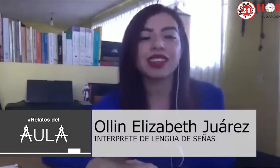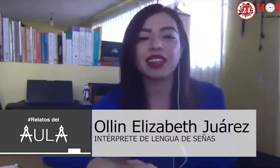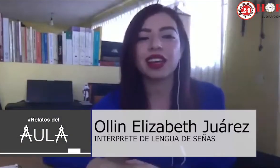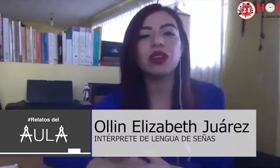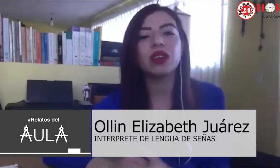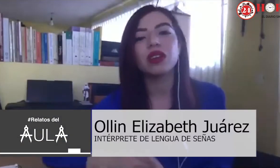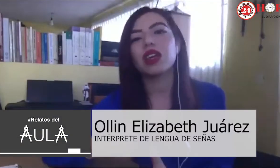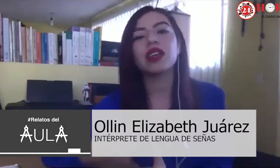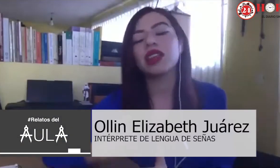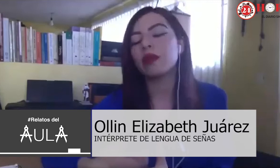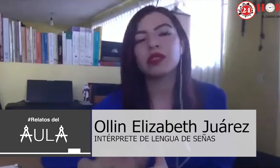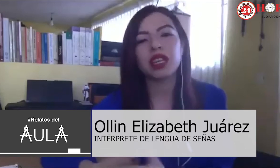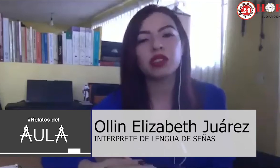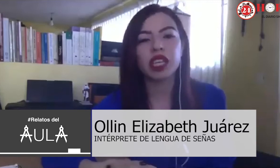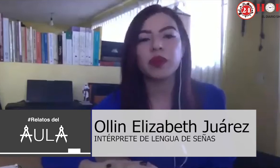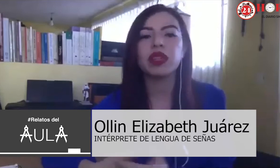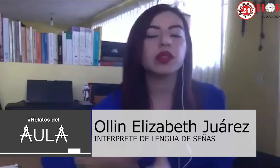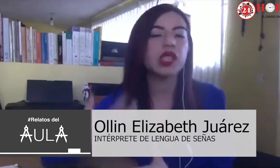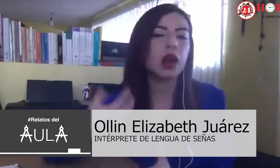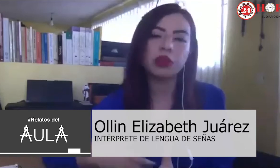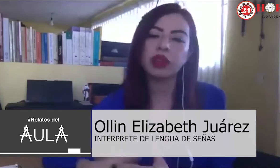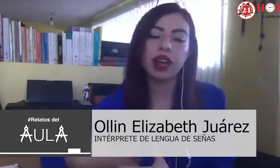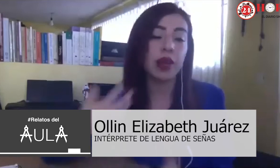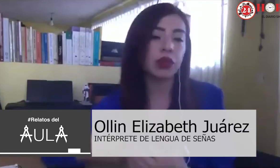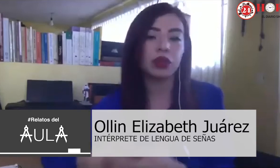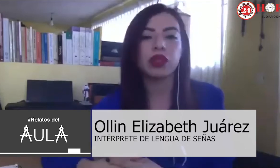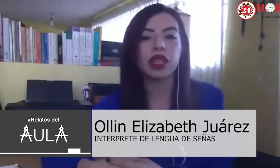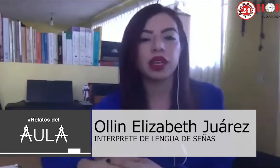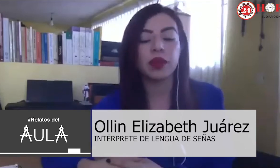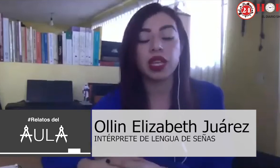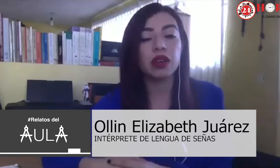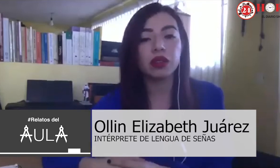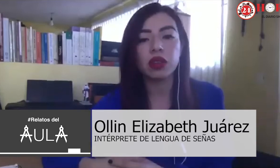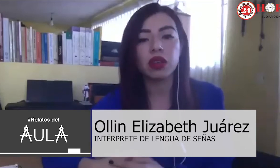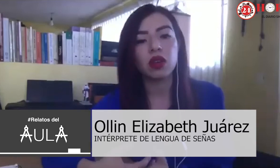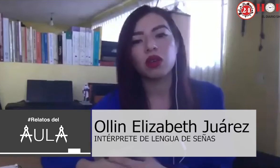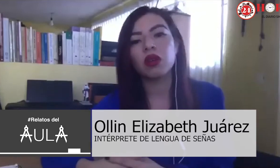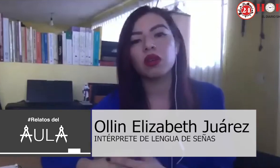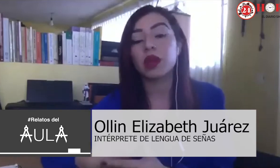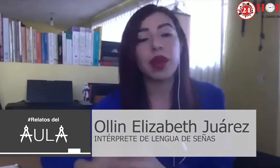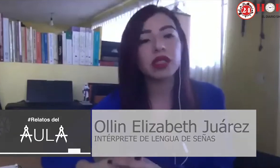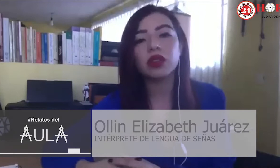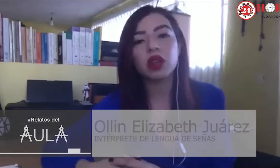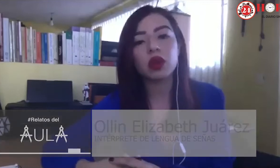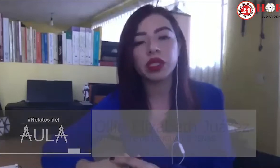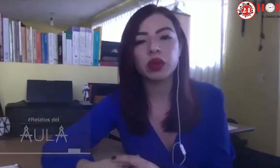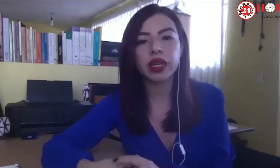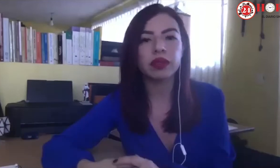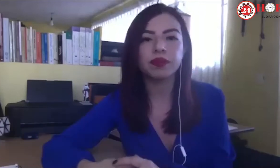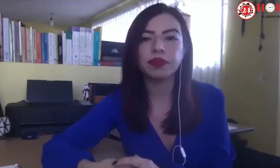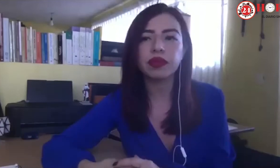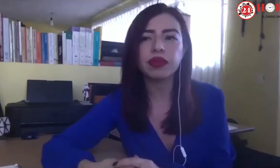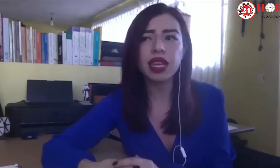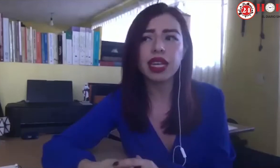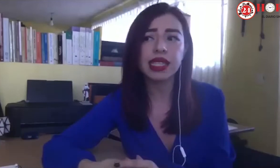ha rescatado, o sea, estábamos dando seguimiento, estábamos grabándonos videos con repasos de lo visto en